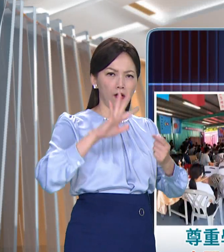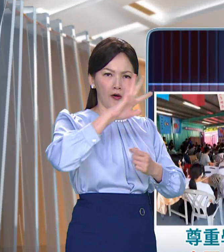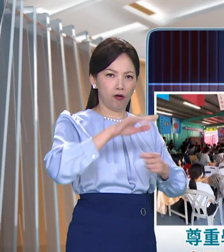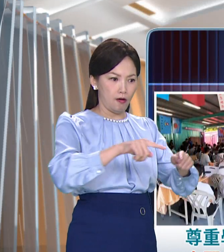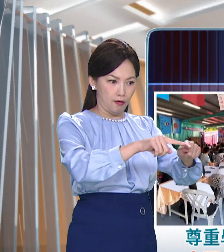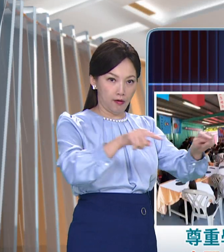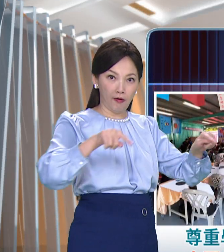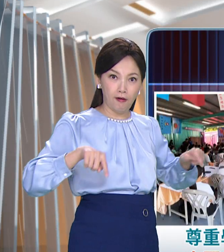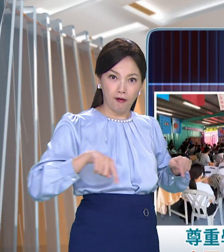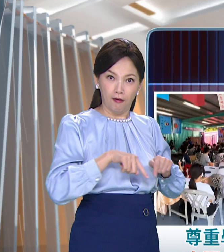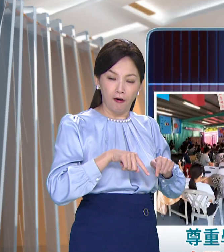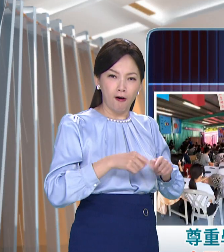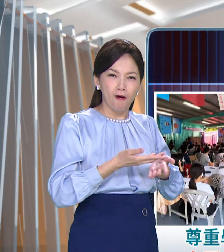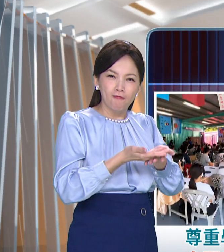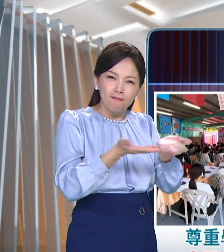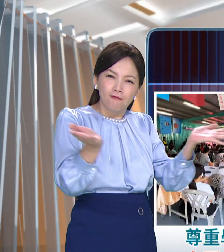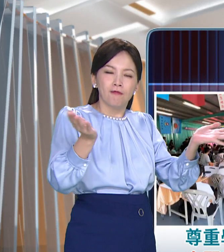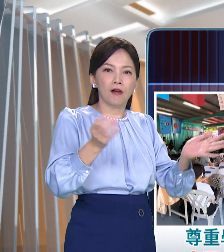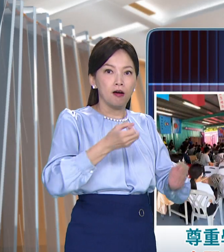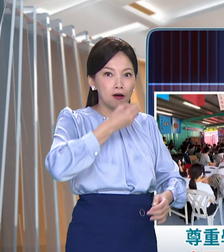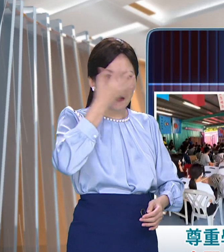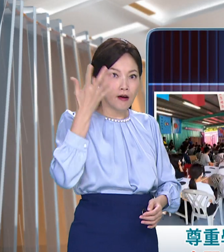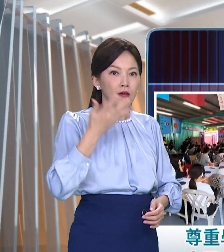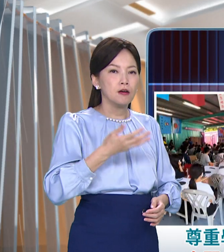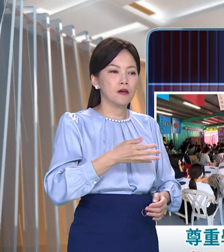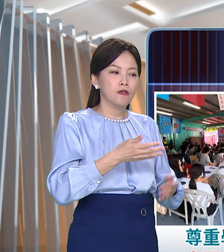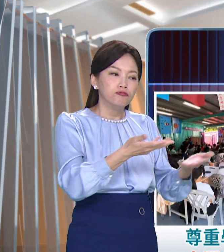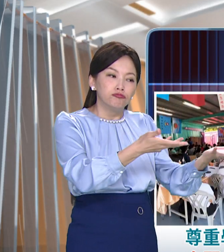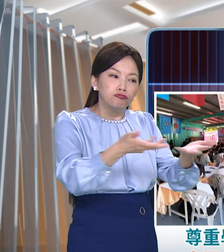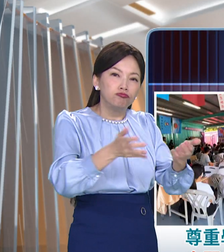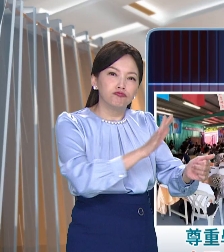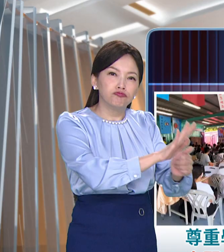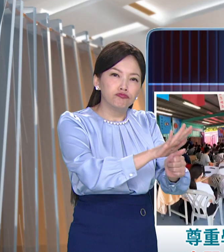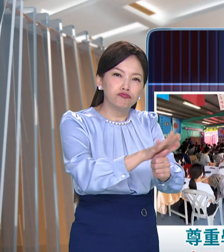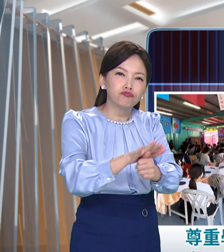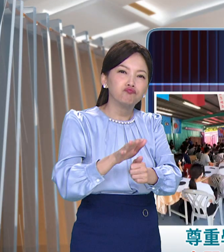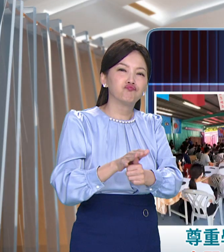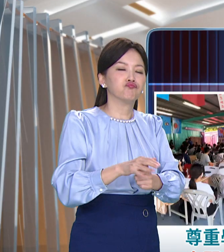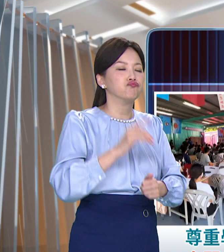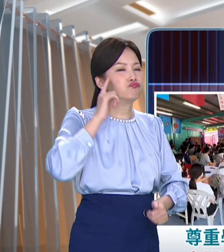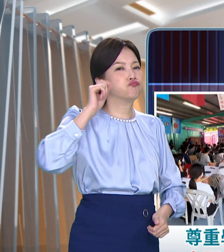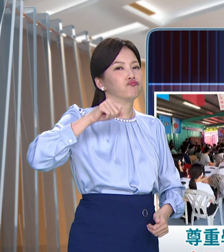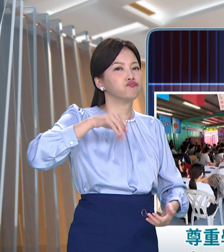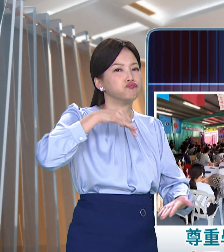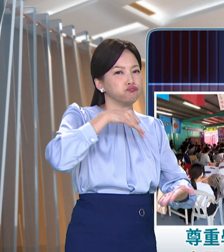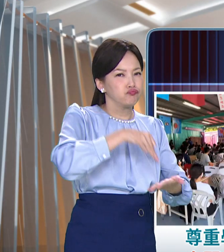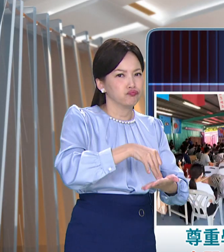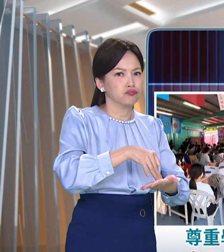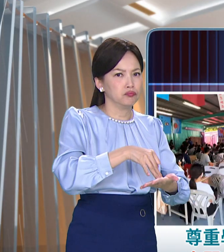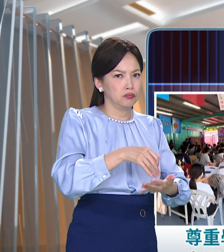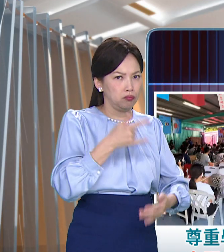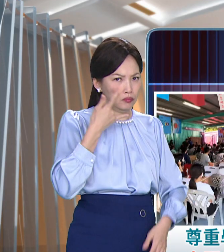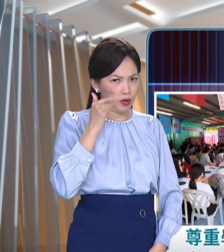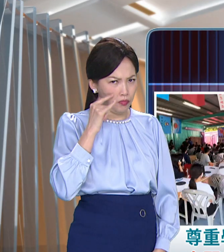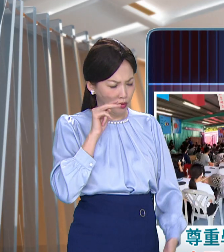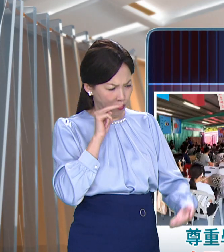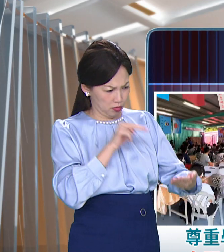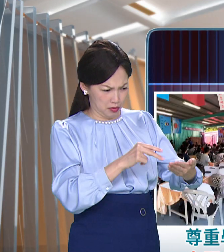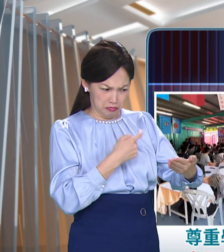外传有高中发放青年服勤同意书，引发家长担心需要动员